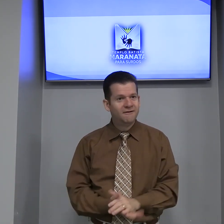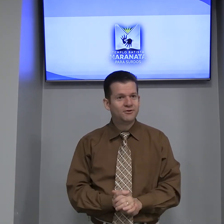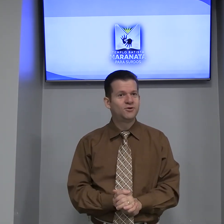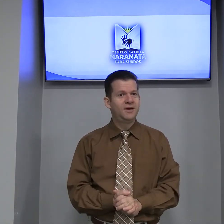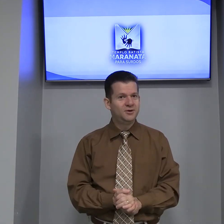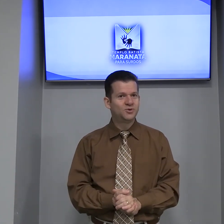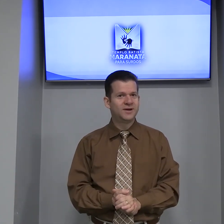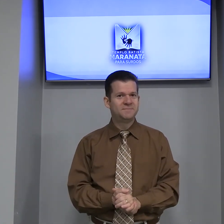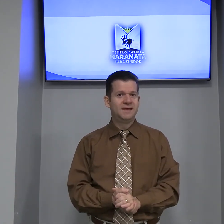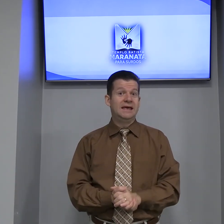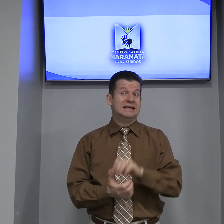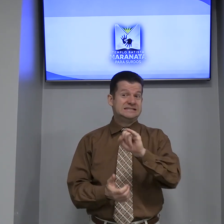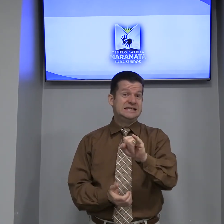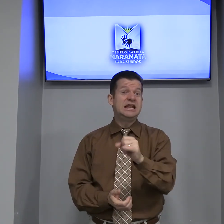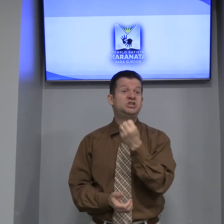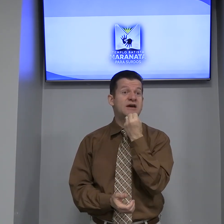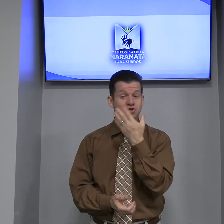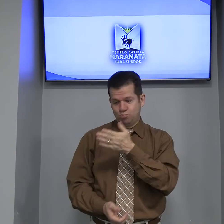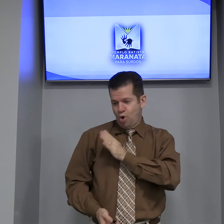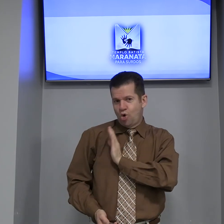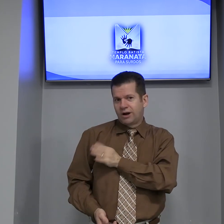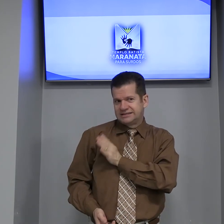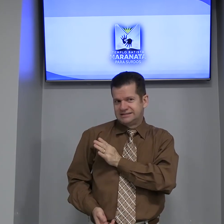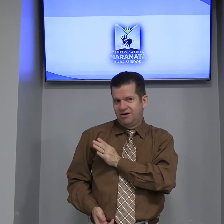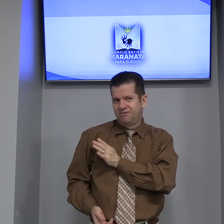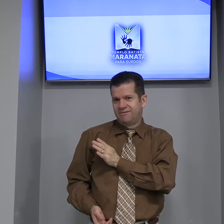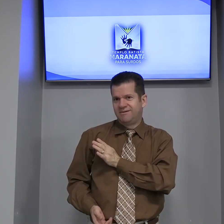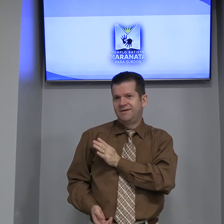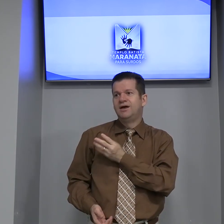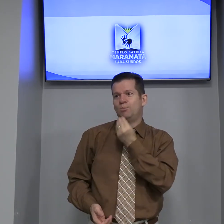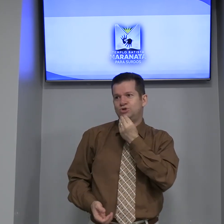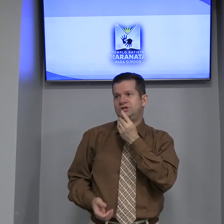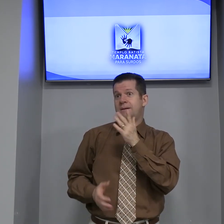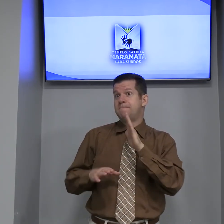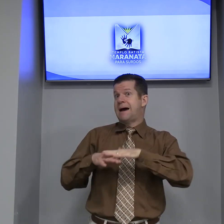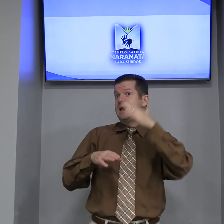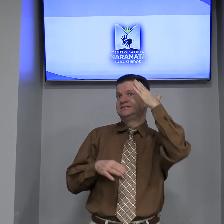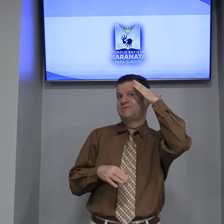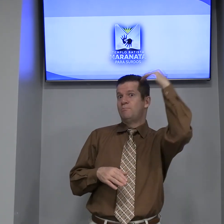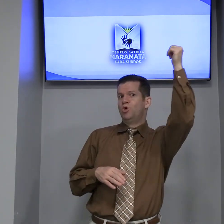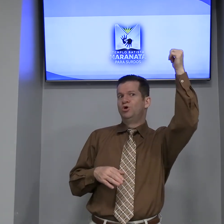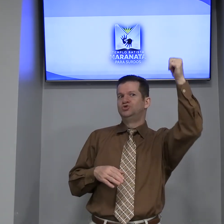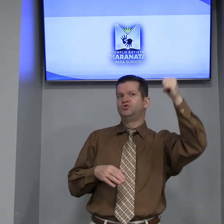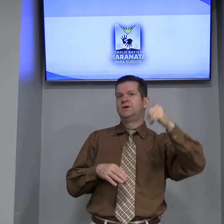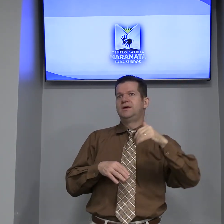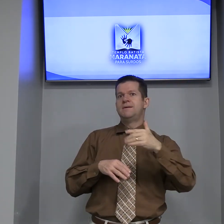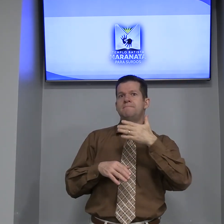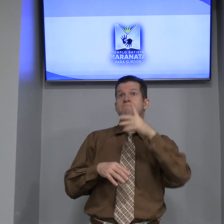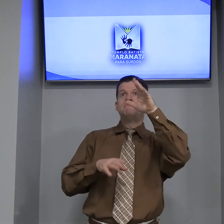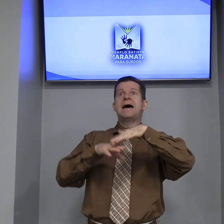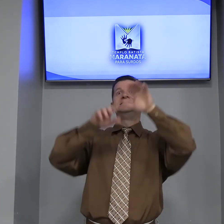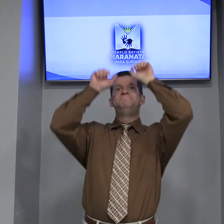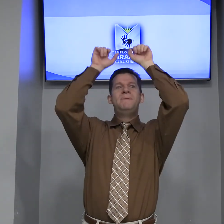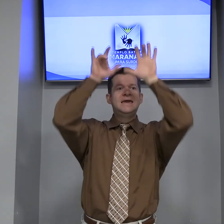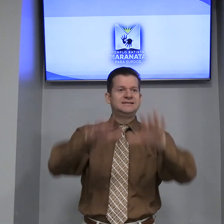Só isso, né? Se ele tivesse um bom coração, podia mais famoso, mais